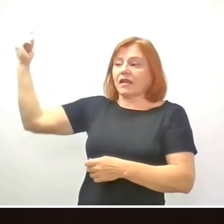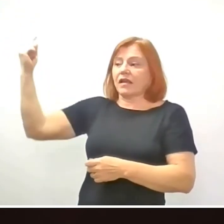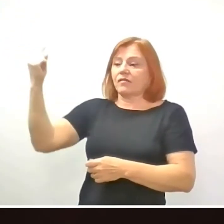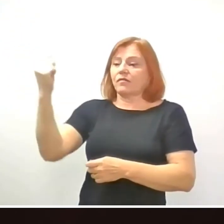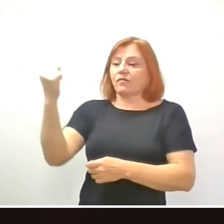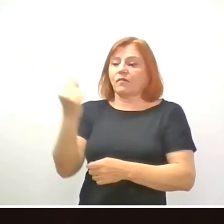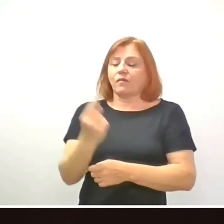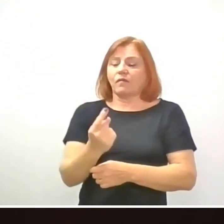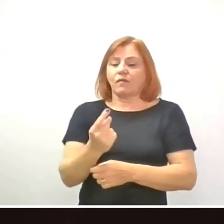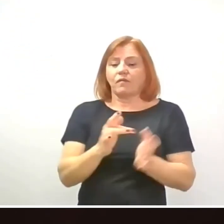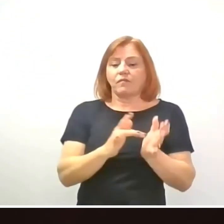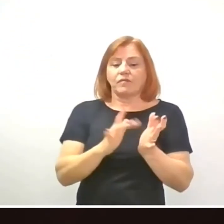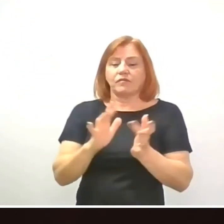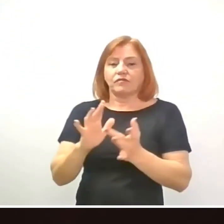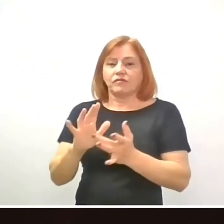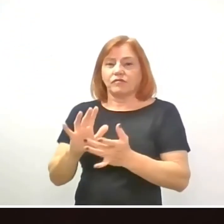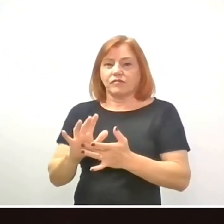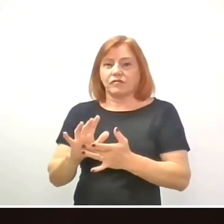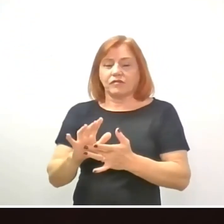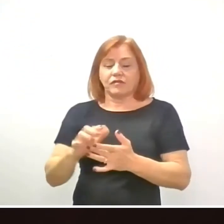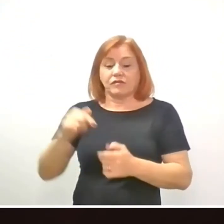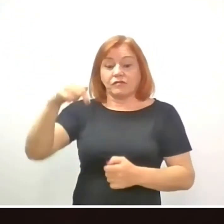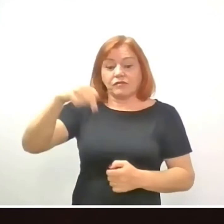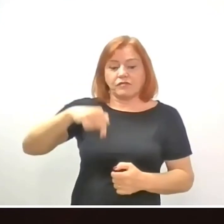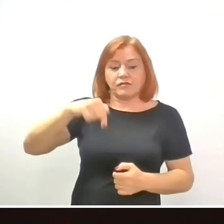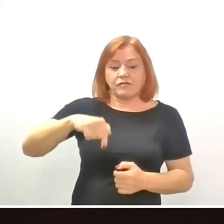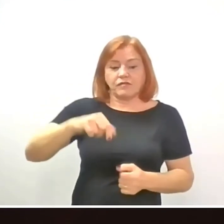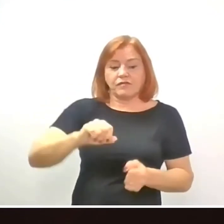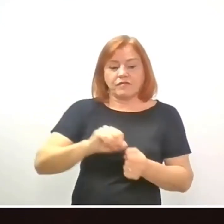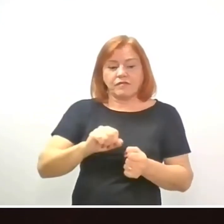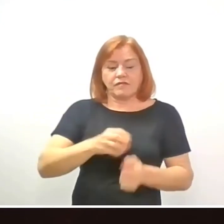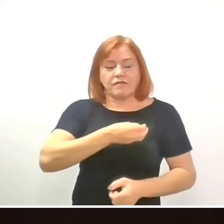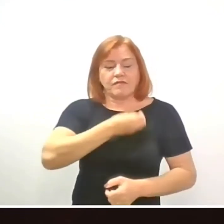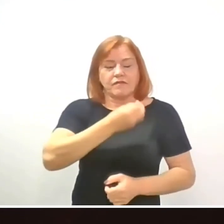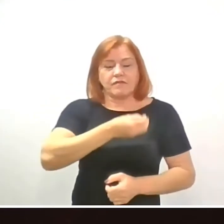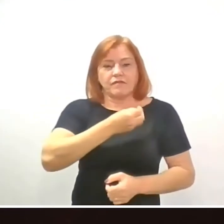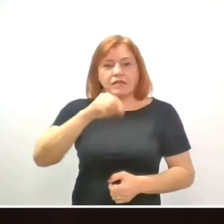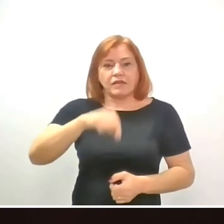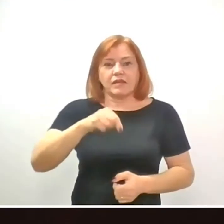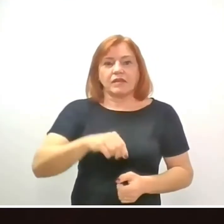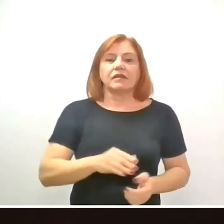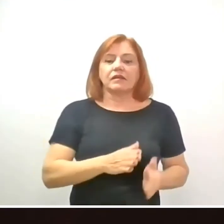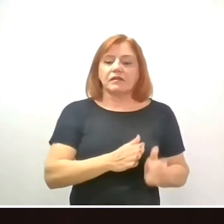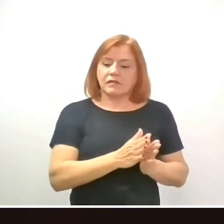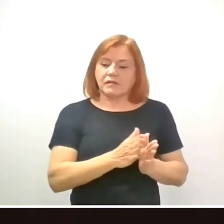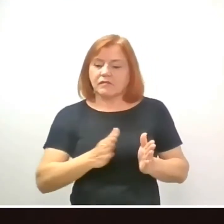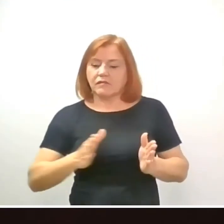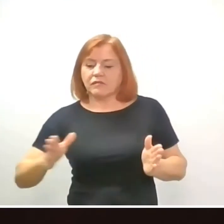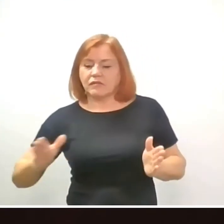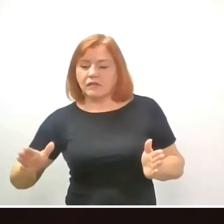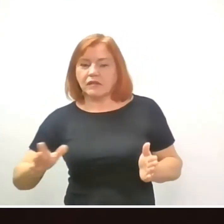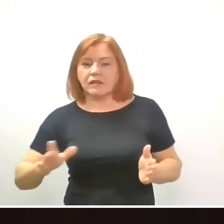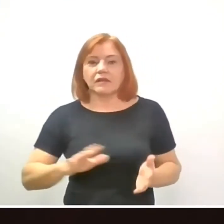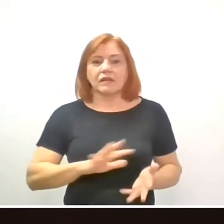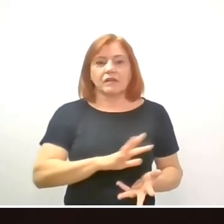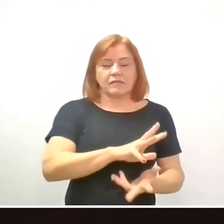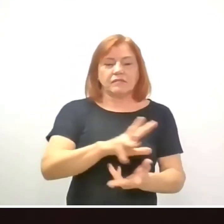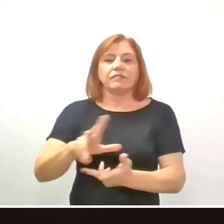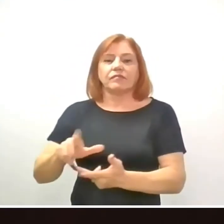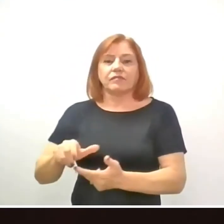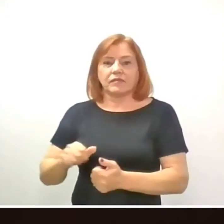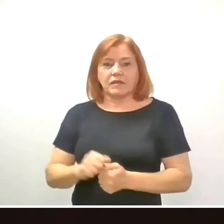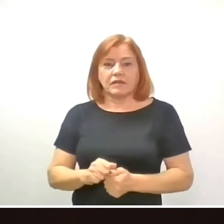e cumpriu a vontade de Deus, viveu totalmente obediente ao Pai em morte de cruz. Mas em